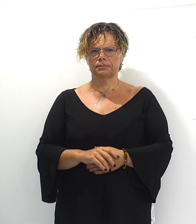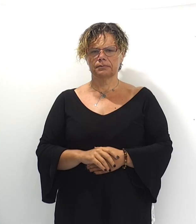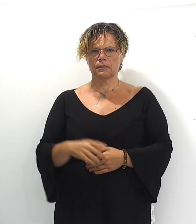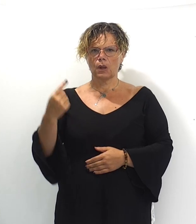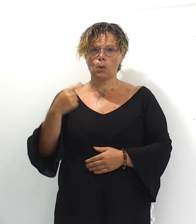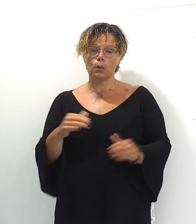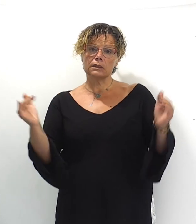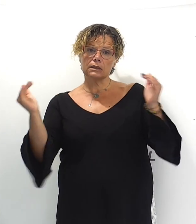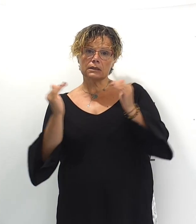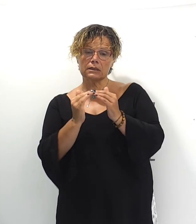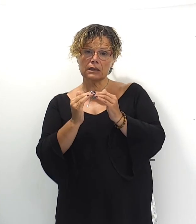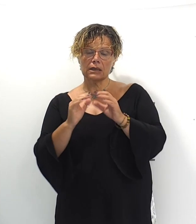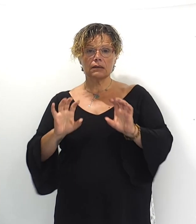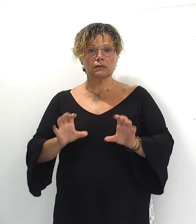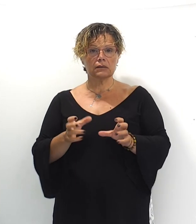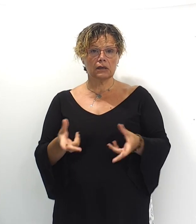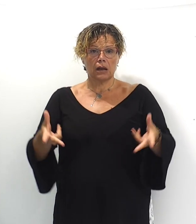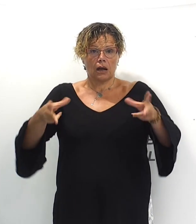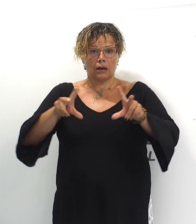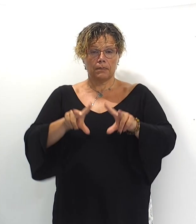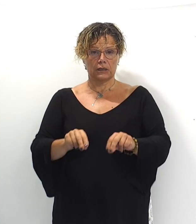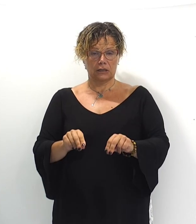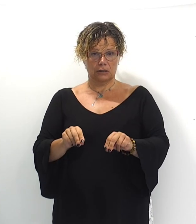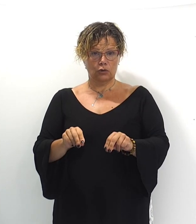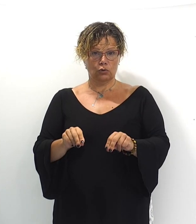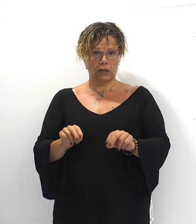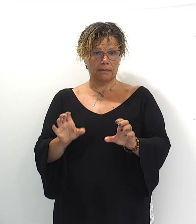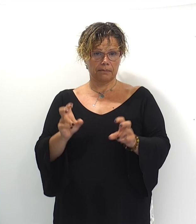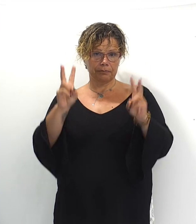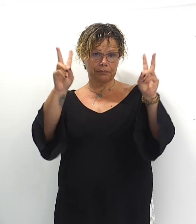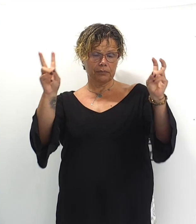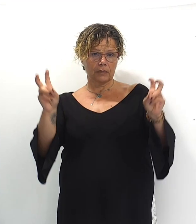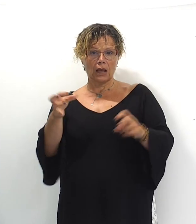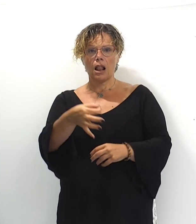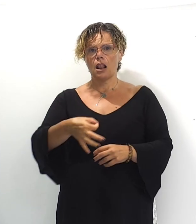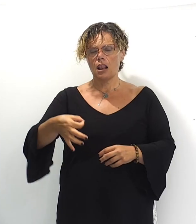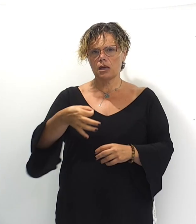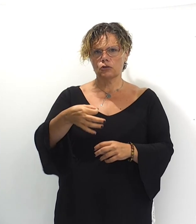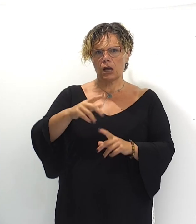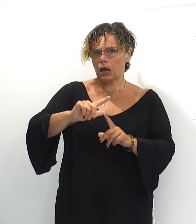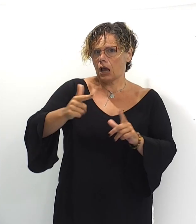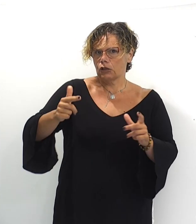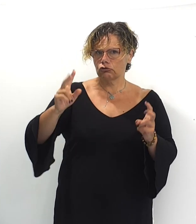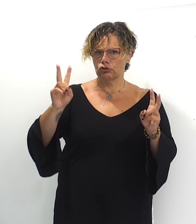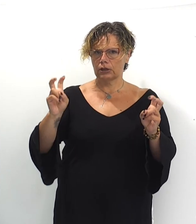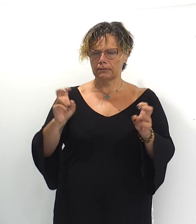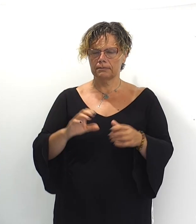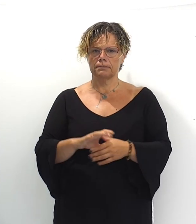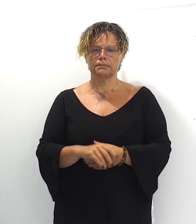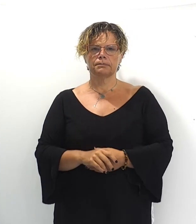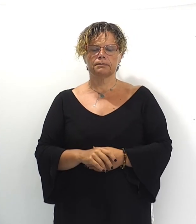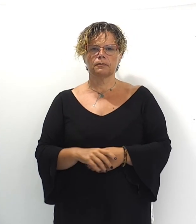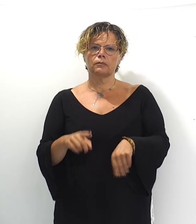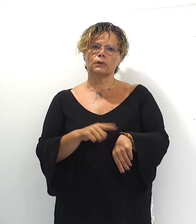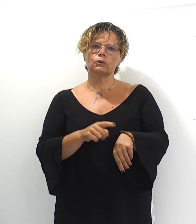Questa sera trasmetteremo le repliche della trasmissione L'isola che non c'è.